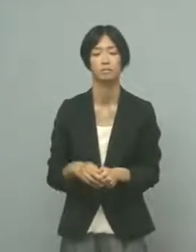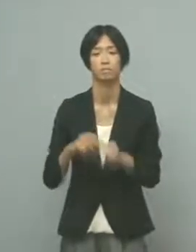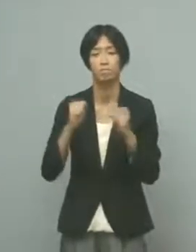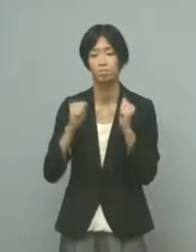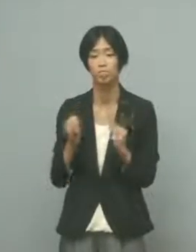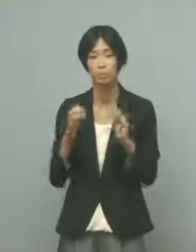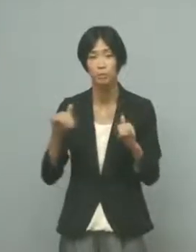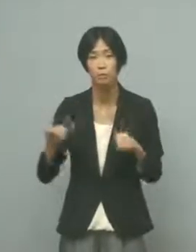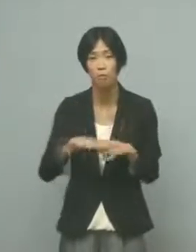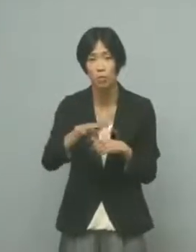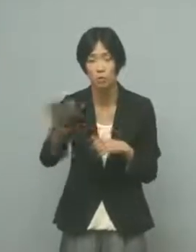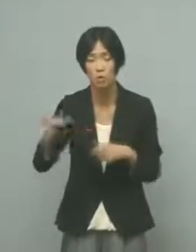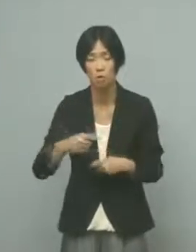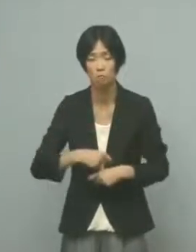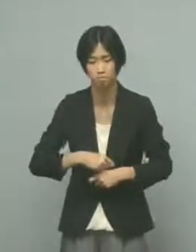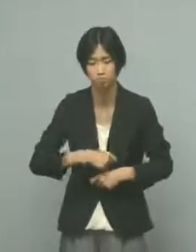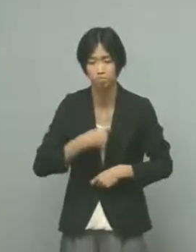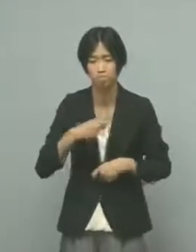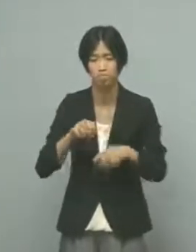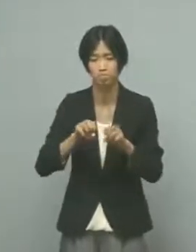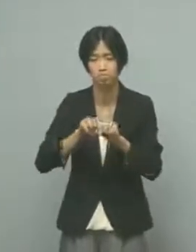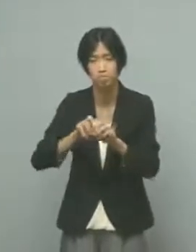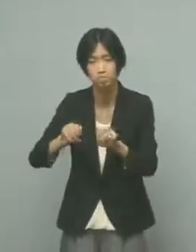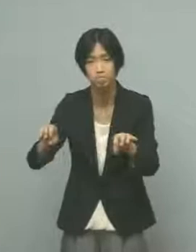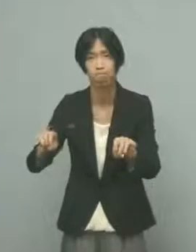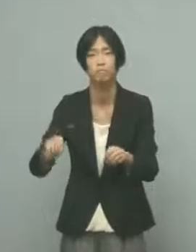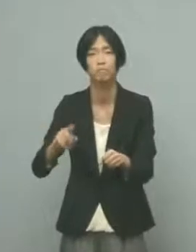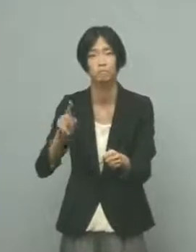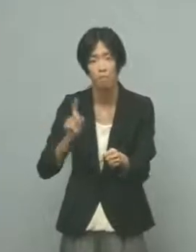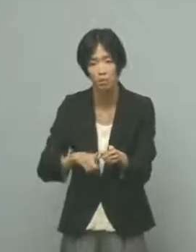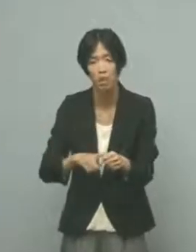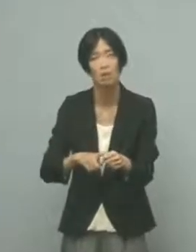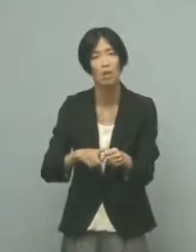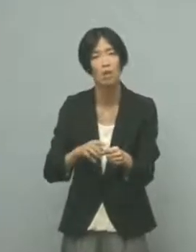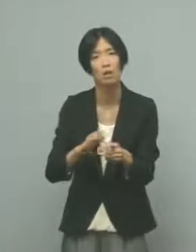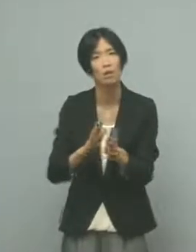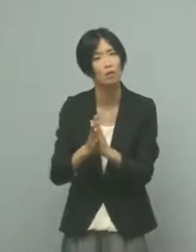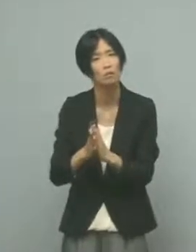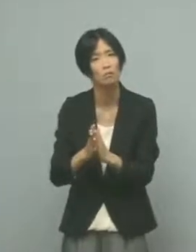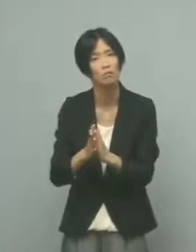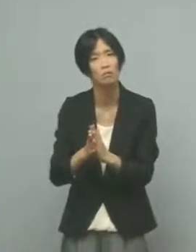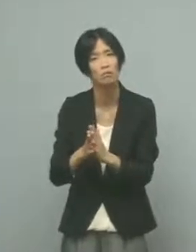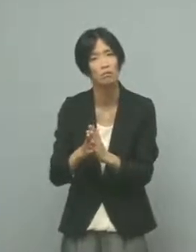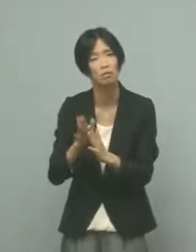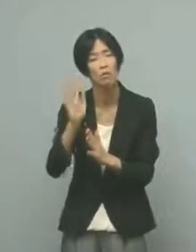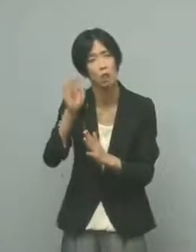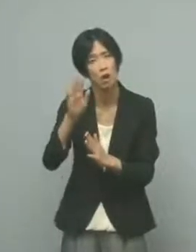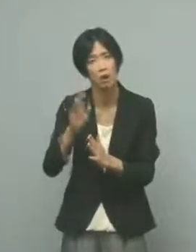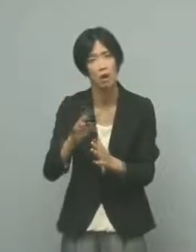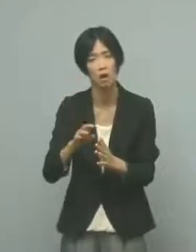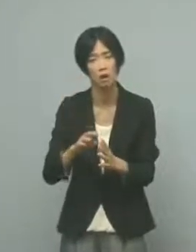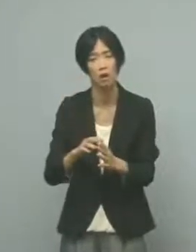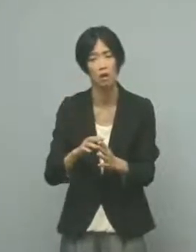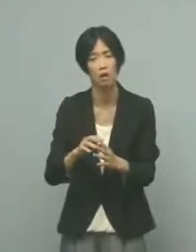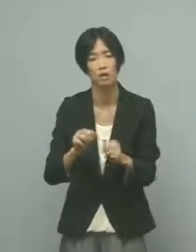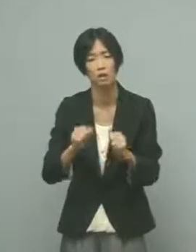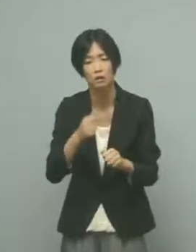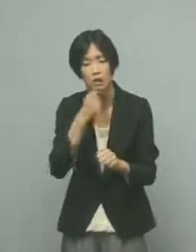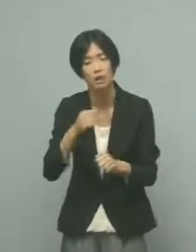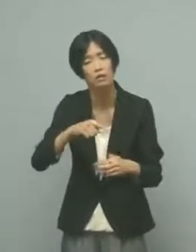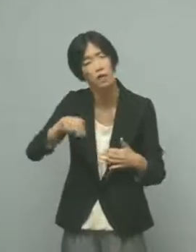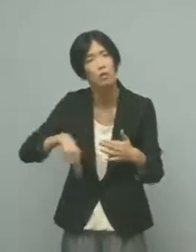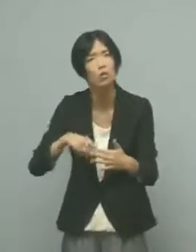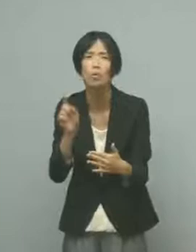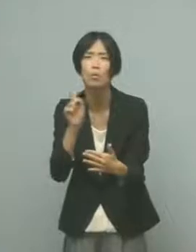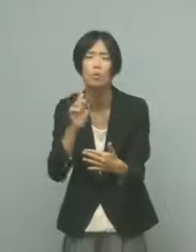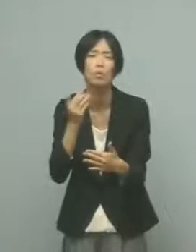に、正しくこう伝えていくため に県としてはどういった対応がこれから連携してやっていきたいなとお考えがあるんでしょう